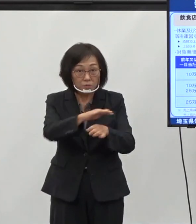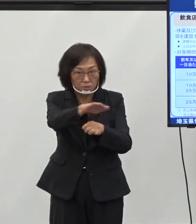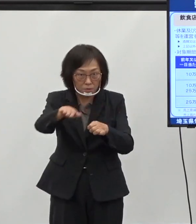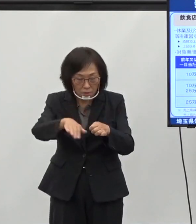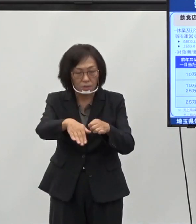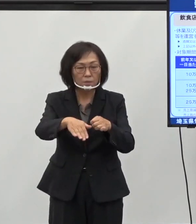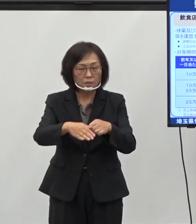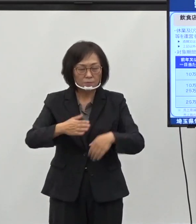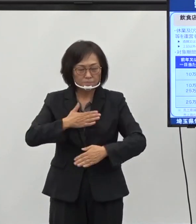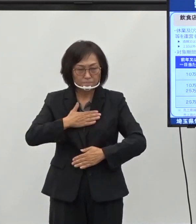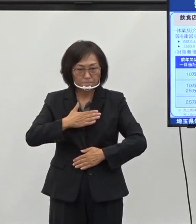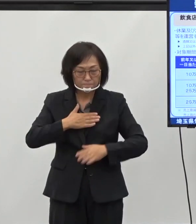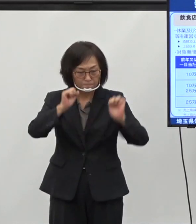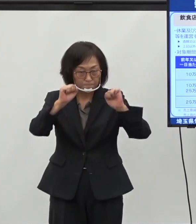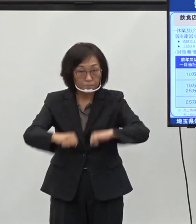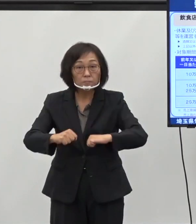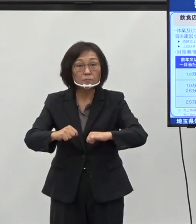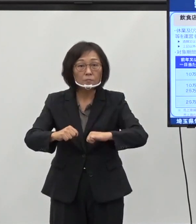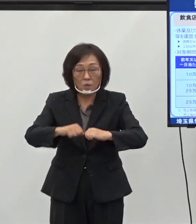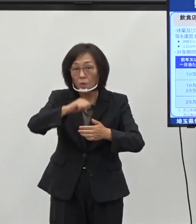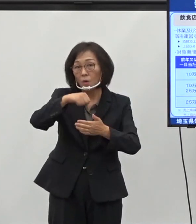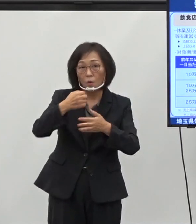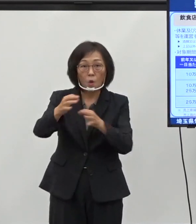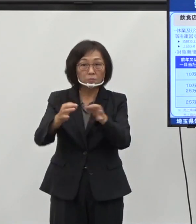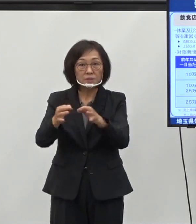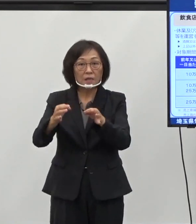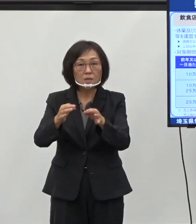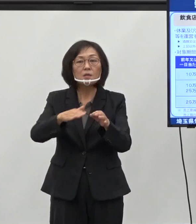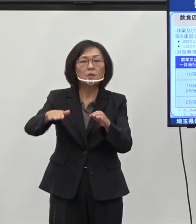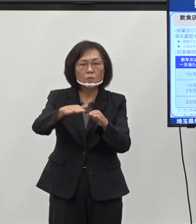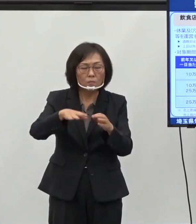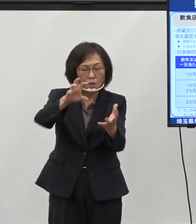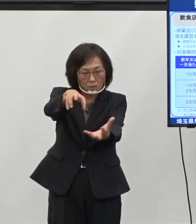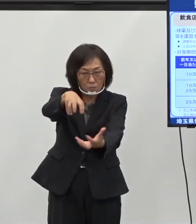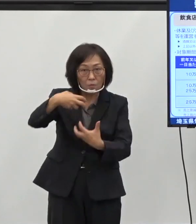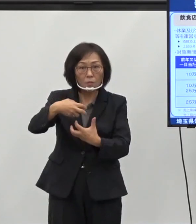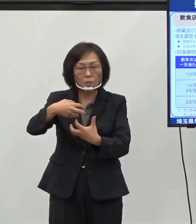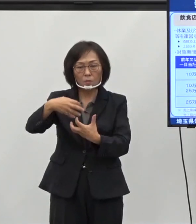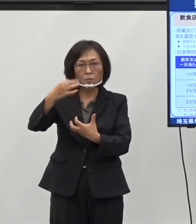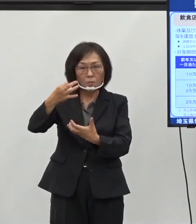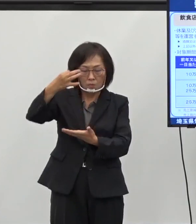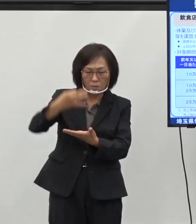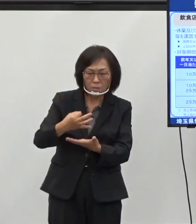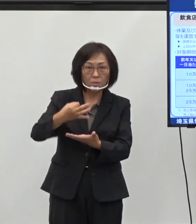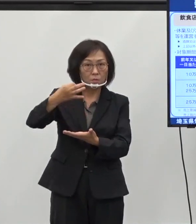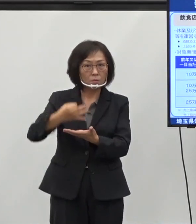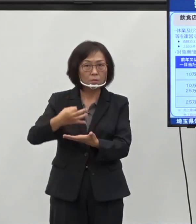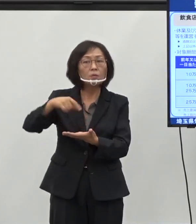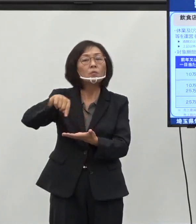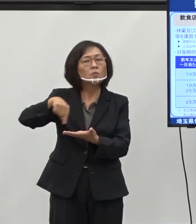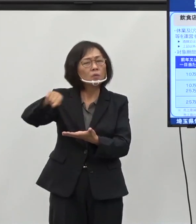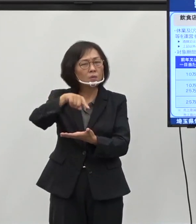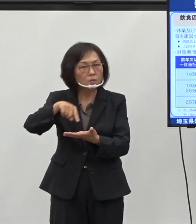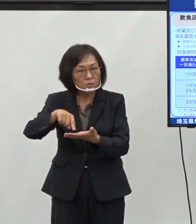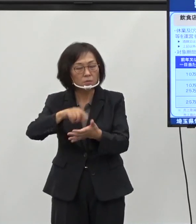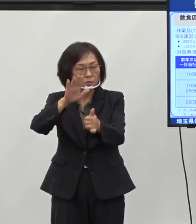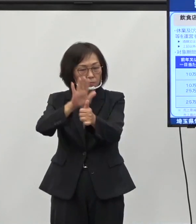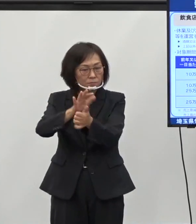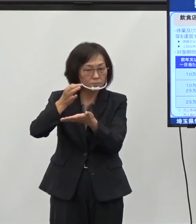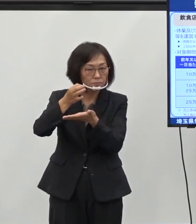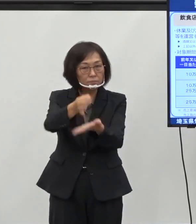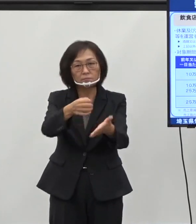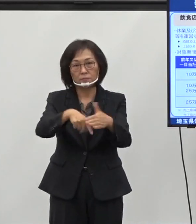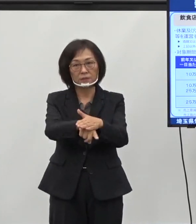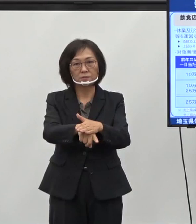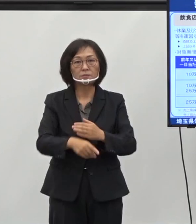いた飲食店に対し、売上規模に応じて感染防止対策協力金を支給するもの